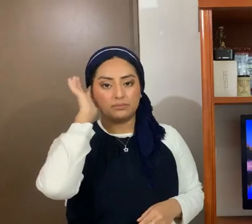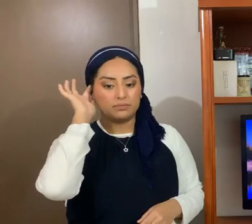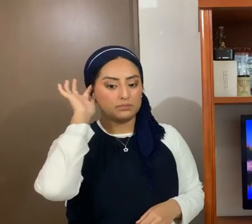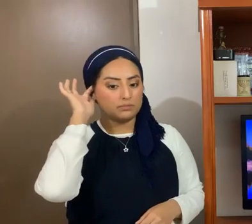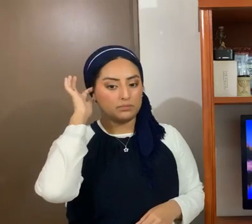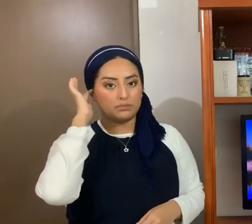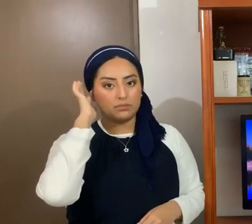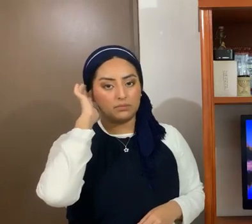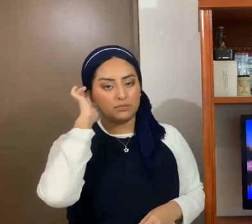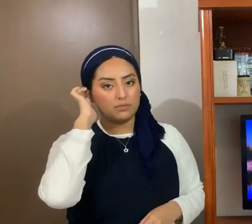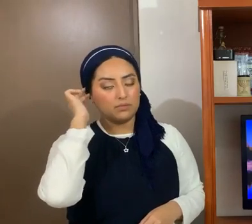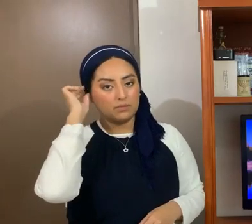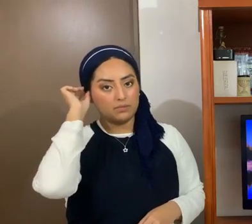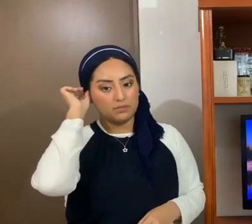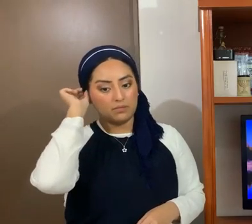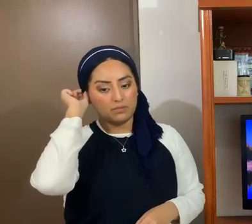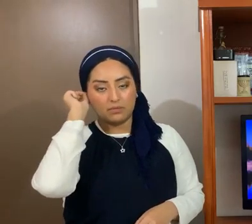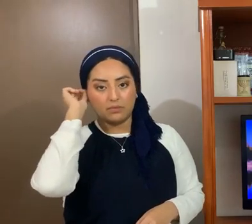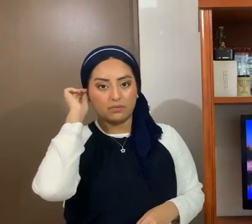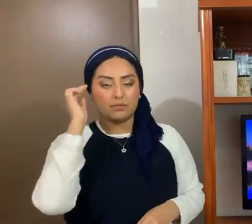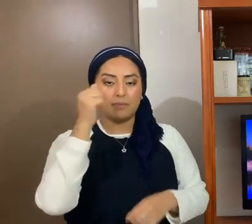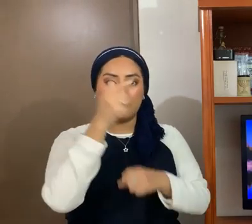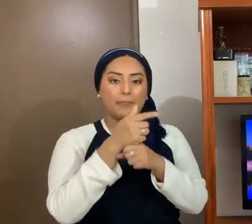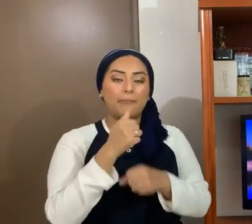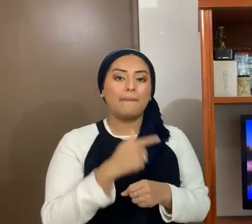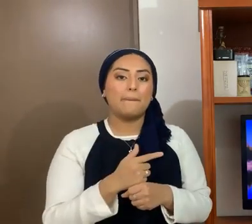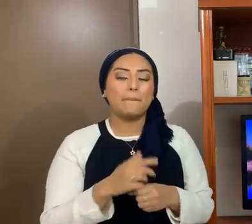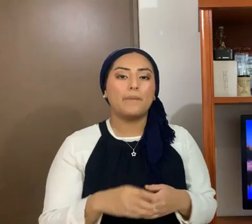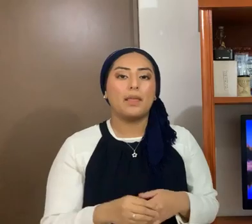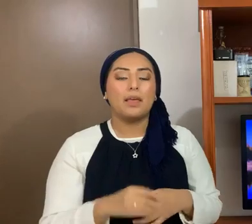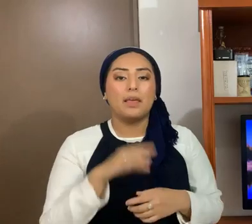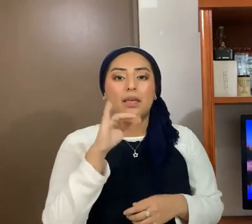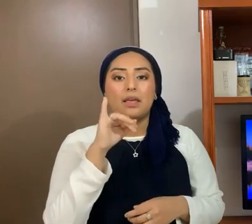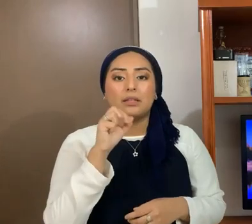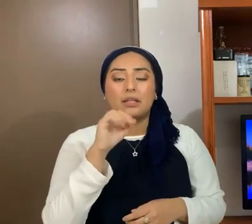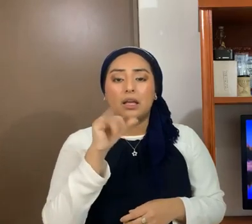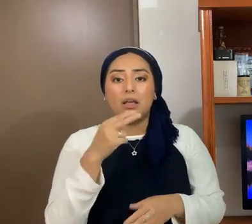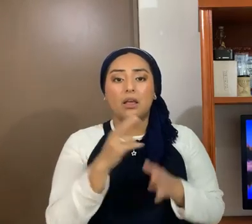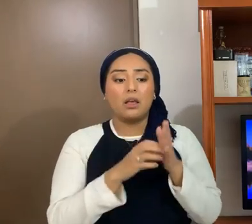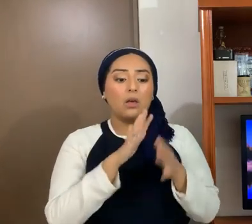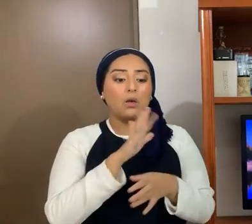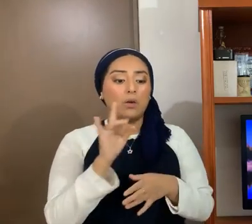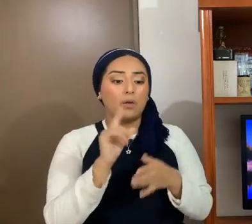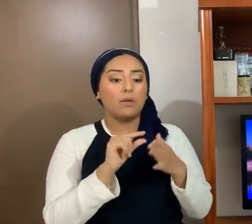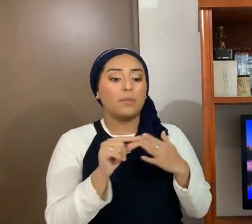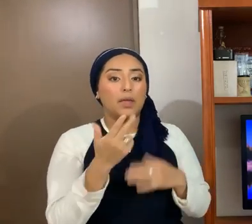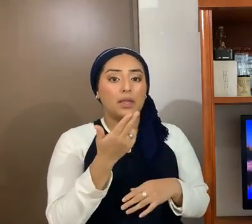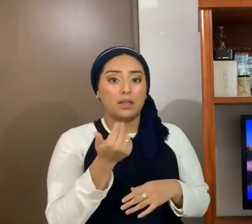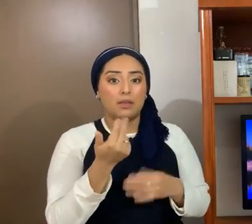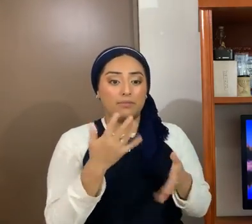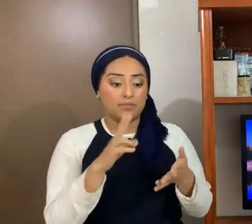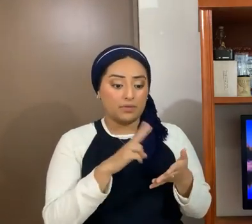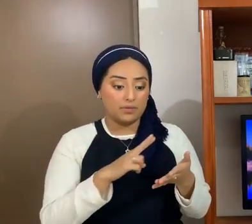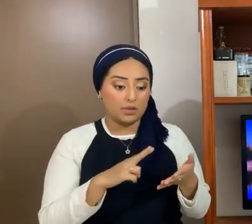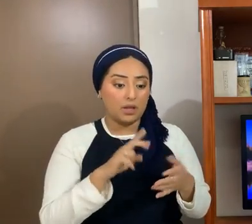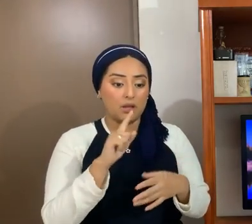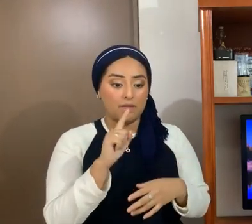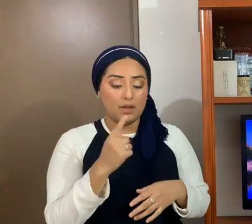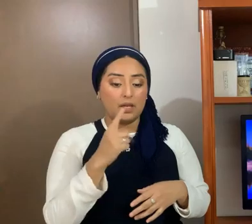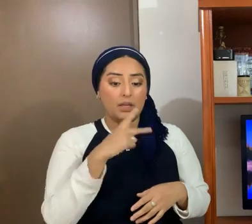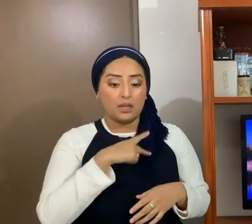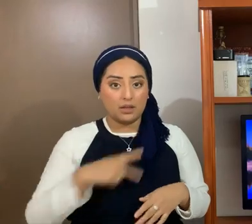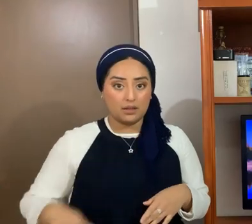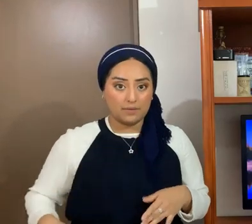está. Entonces, amados Sahim, Isaías 58, verso 13, que ya leímos, y Primera